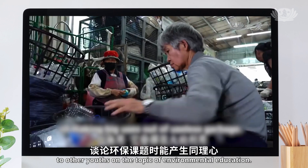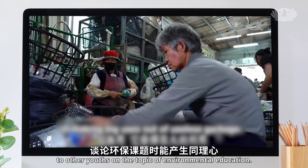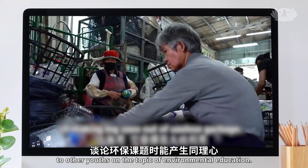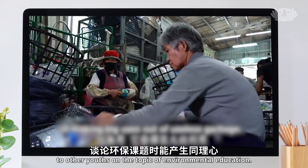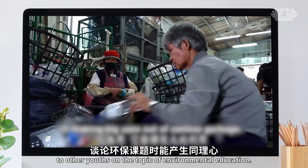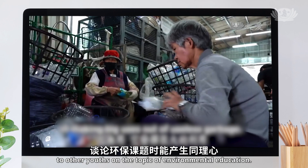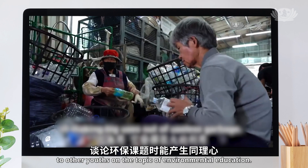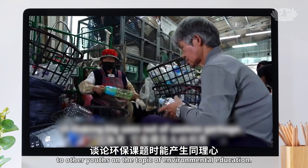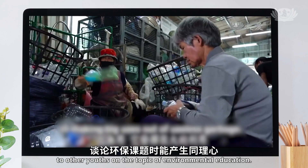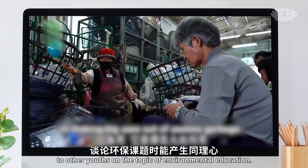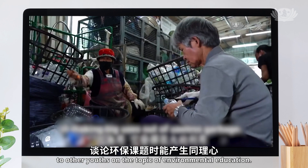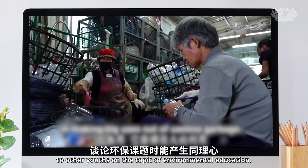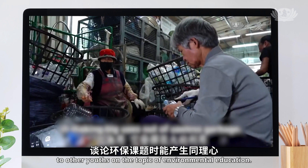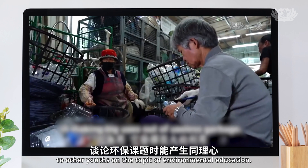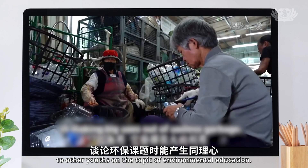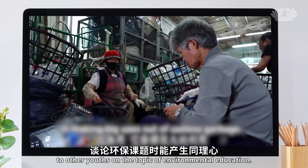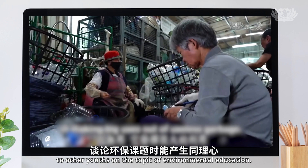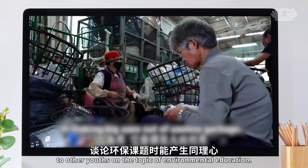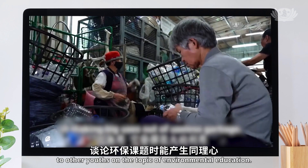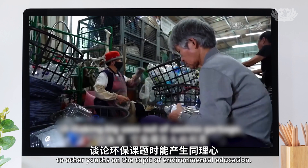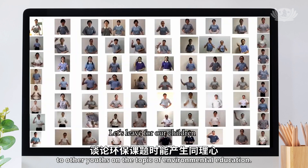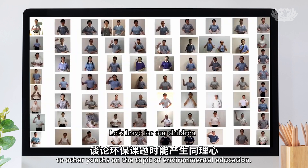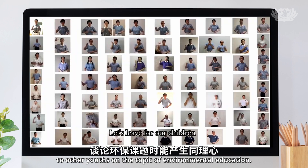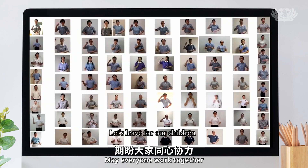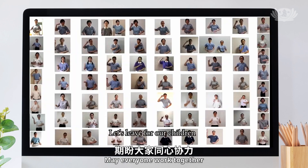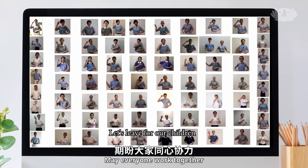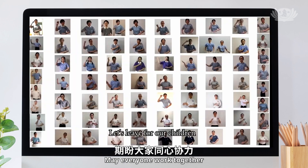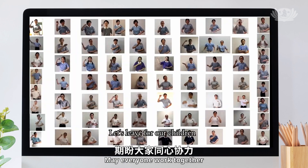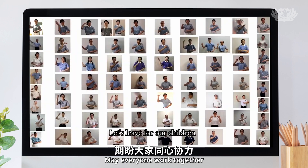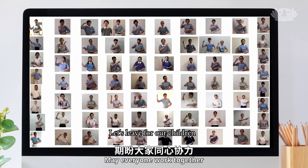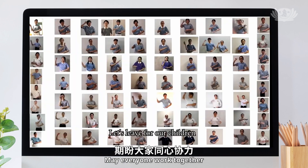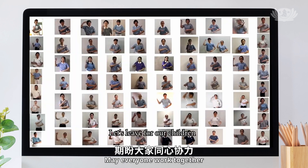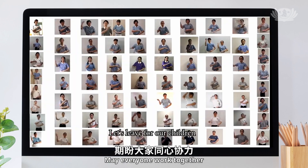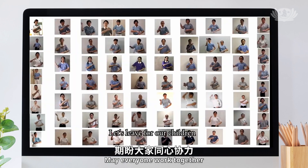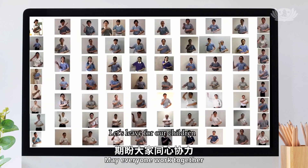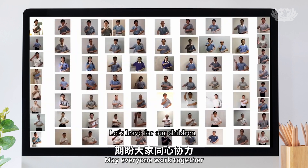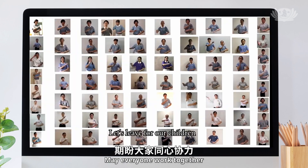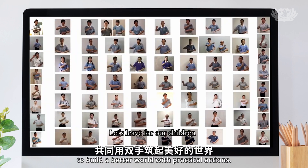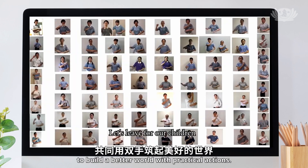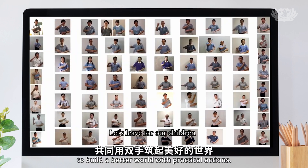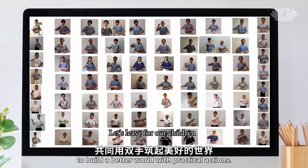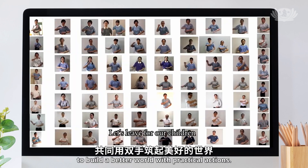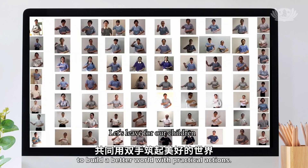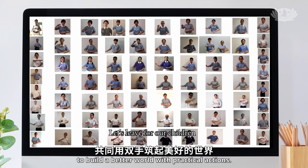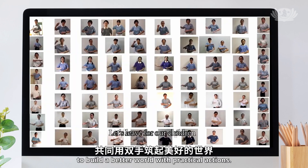out to other youths on the topic of environmental education. 期盼大家同心协力，